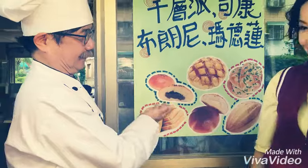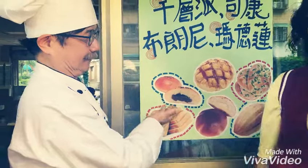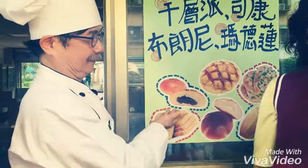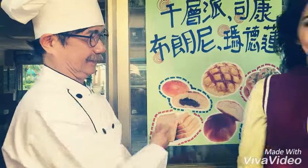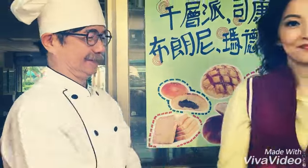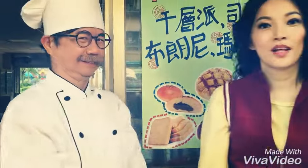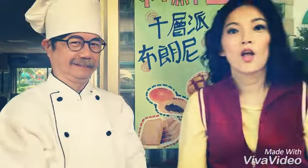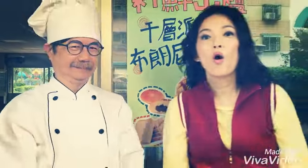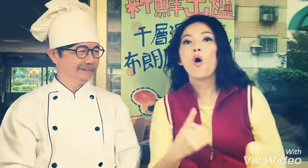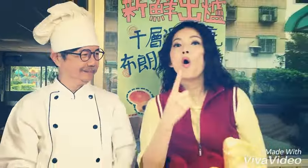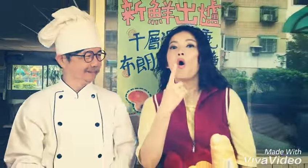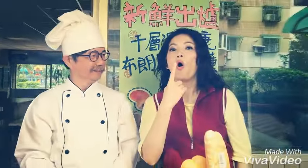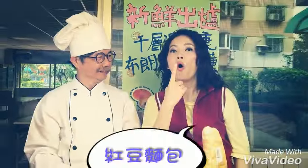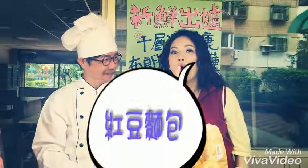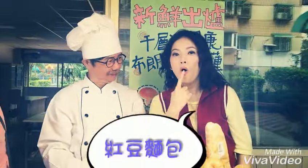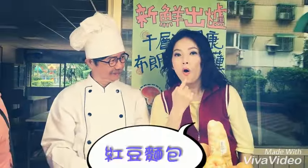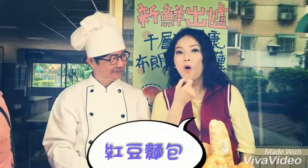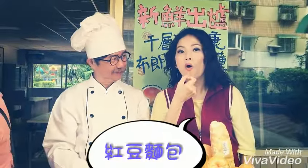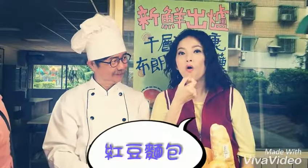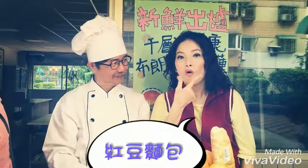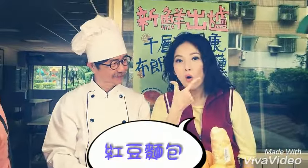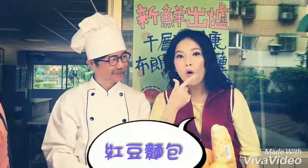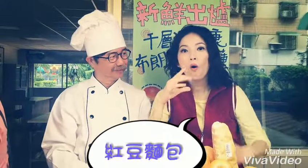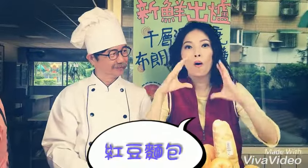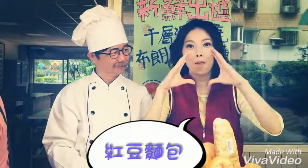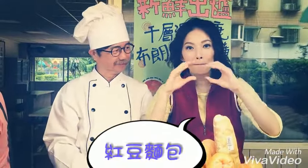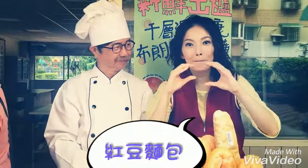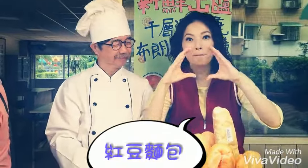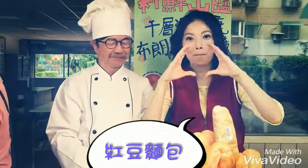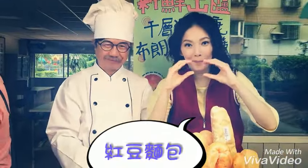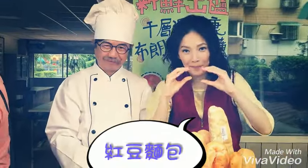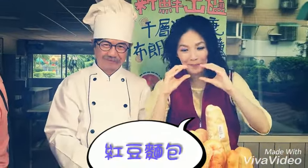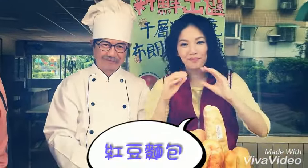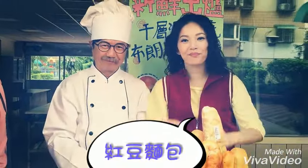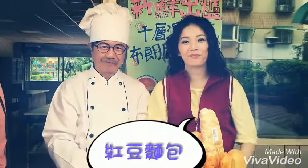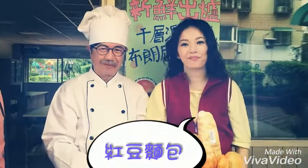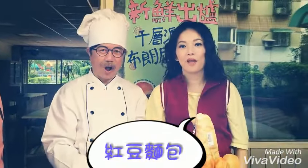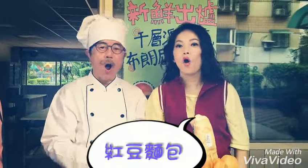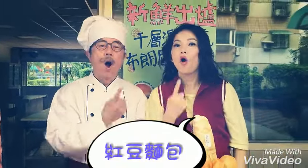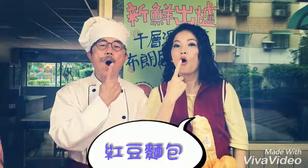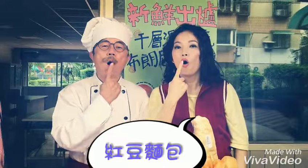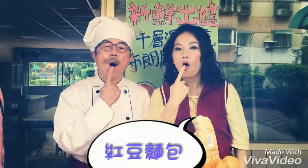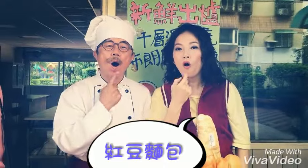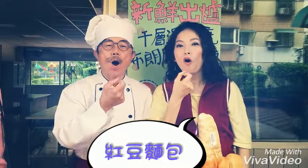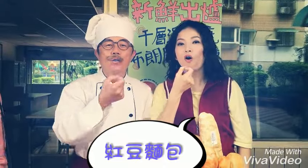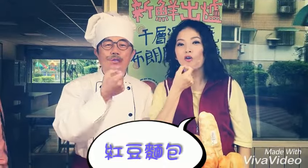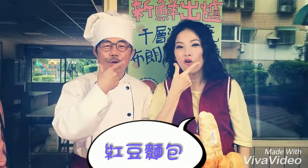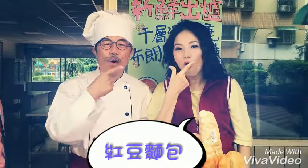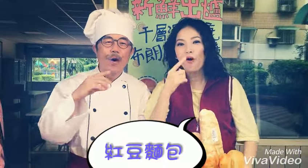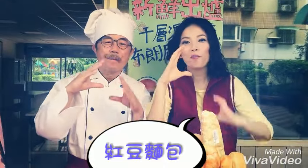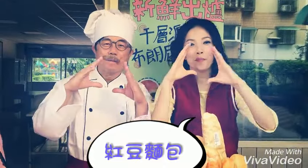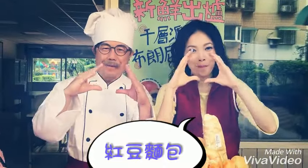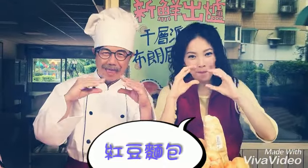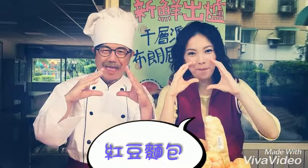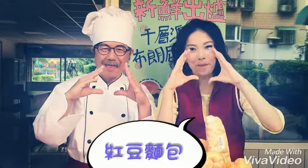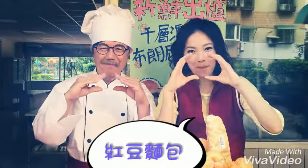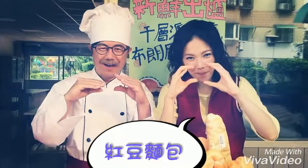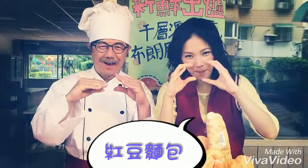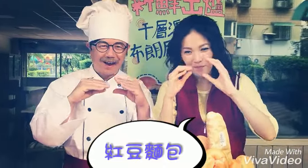一个呢，红豆面包，红豆面